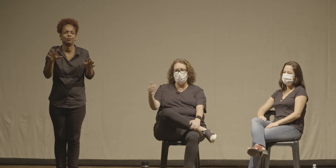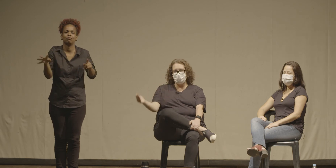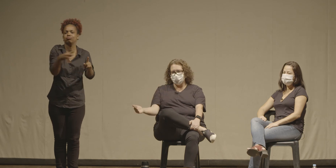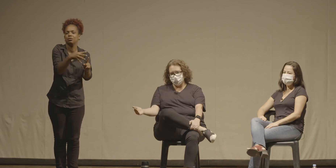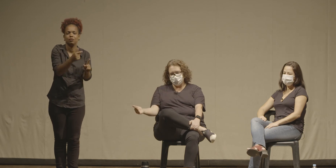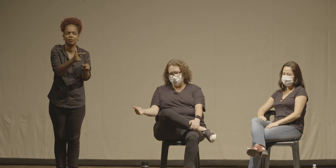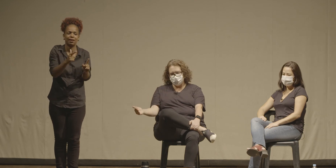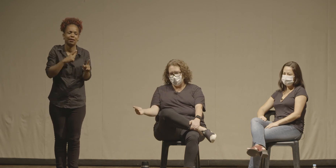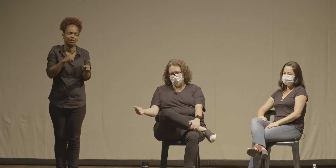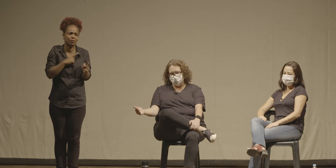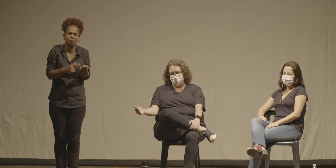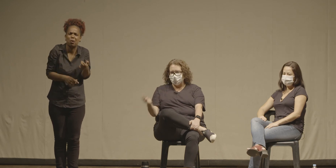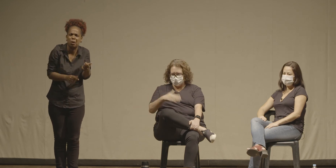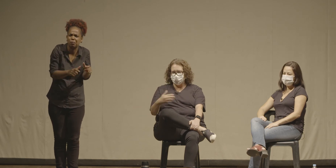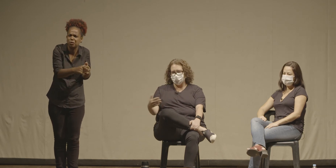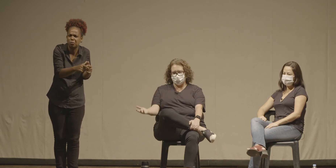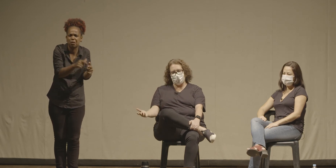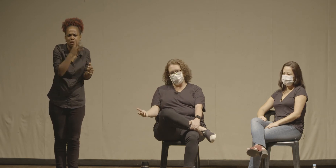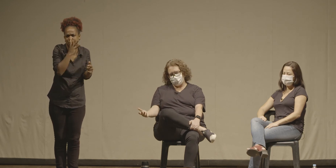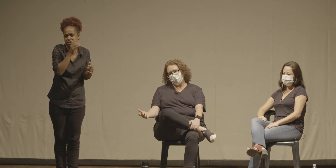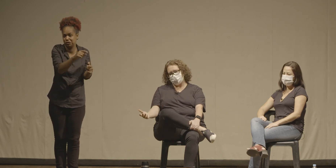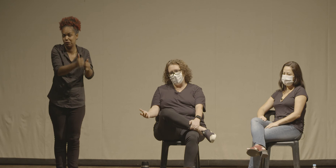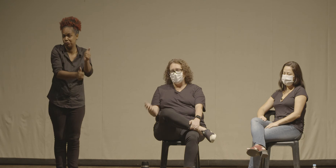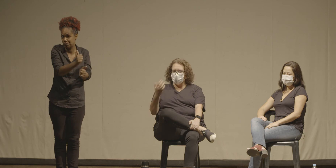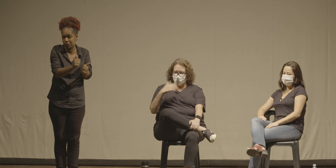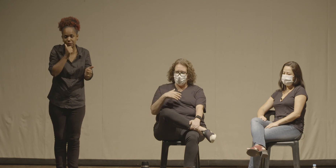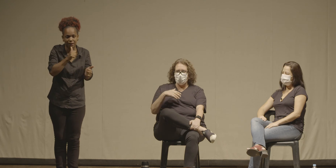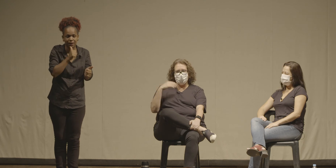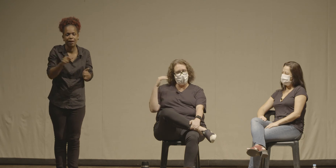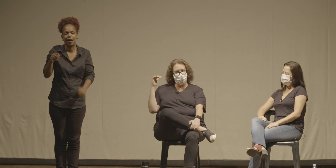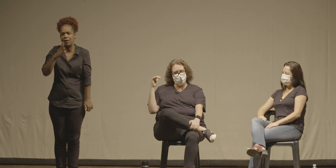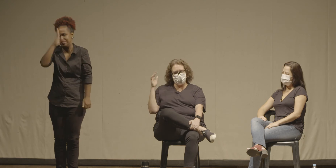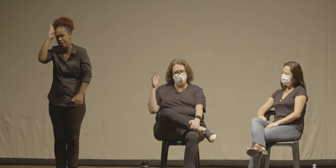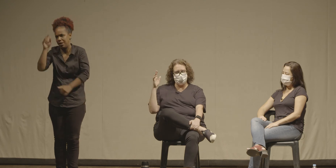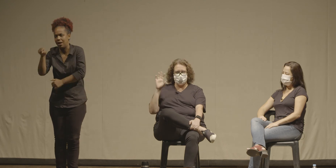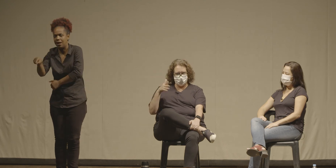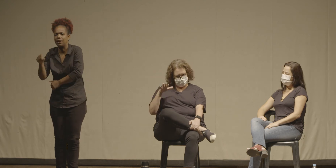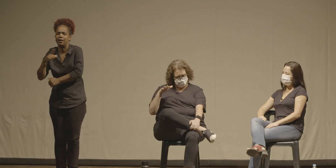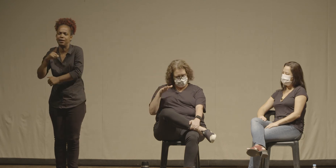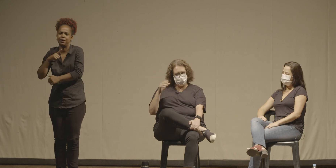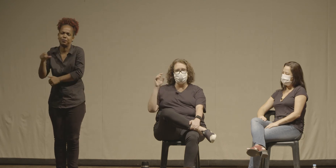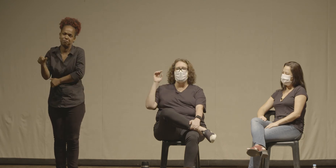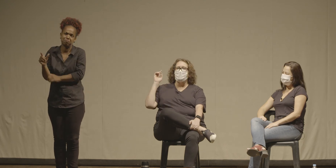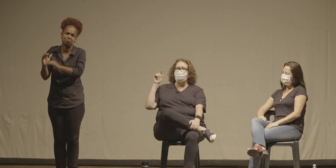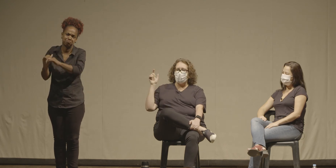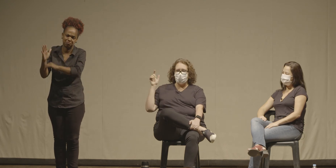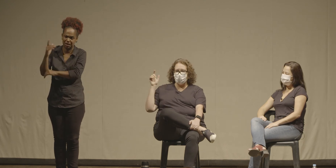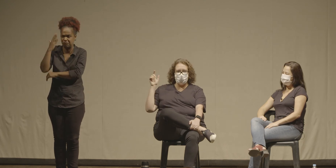aspas, meia dúzia de pessoas que assistem o futebol feminino, e o Neymar é um mito, ou mais ou